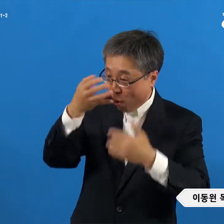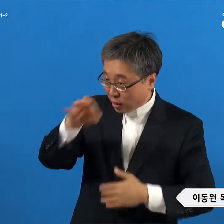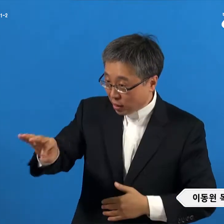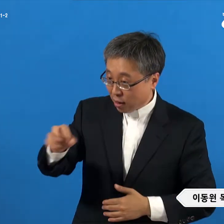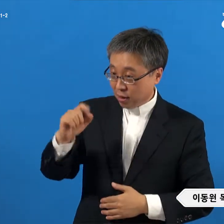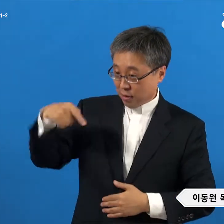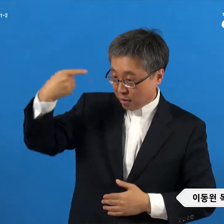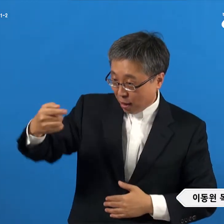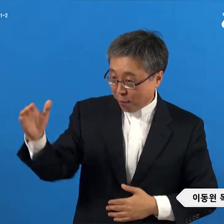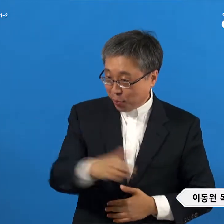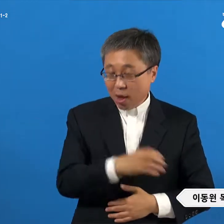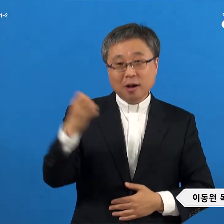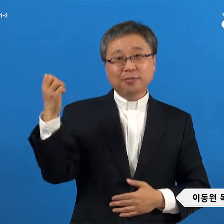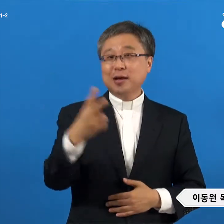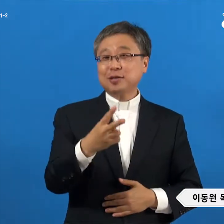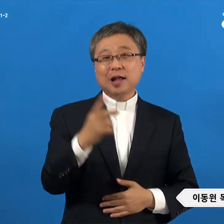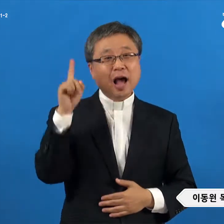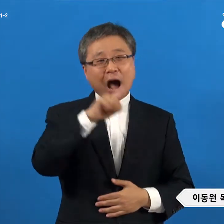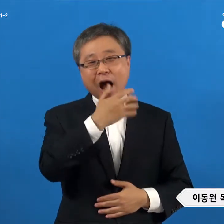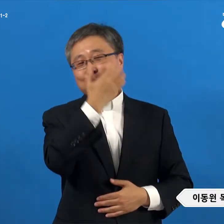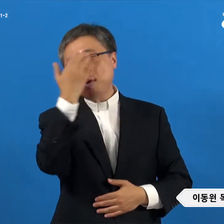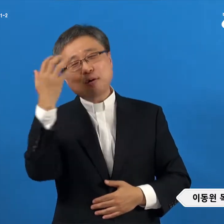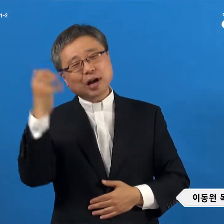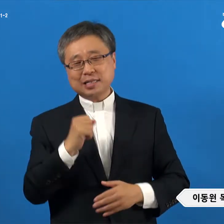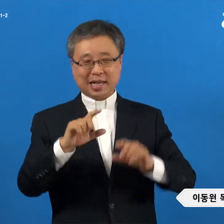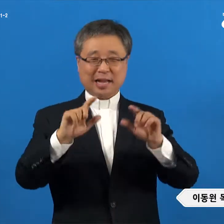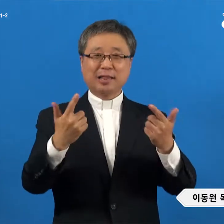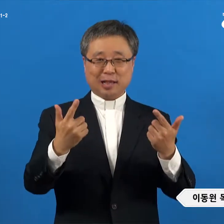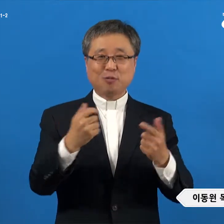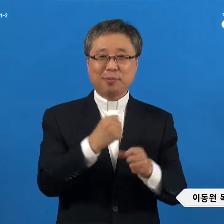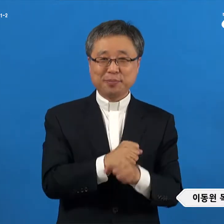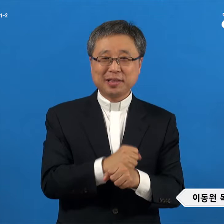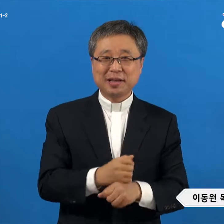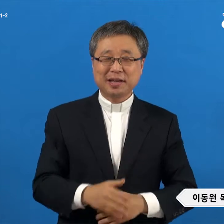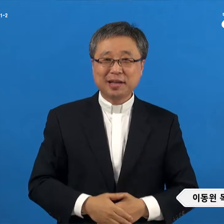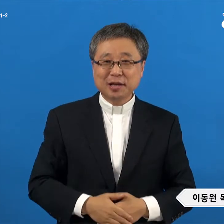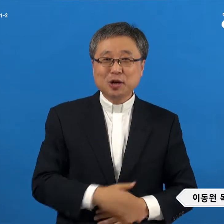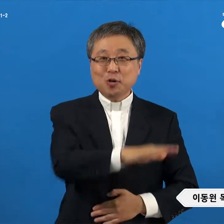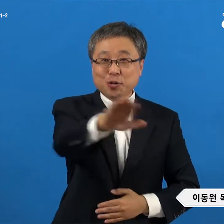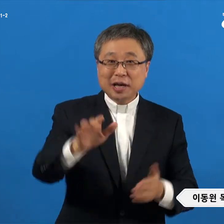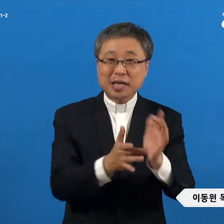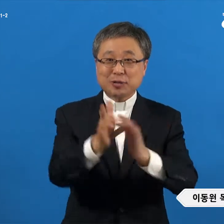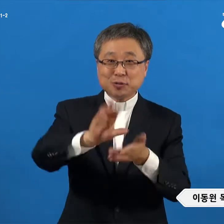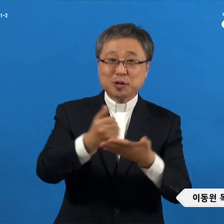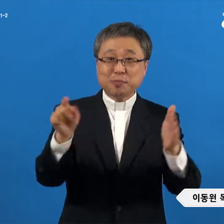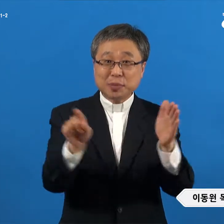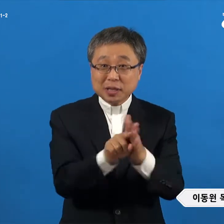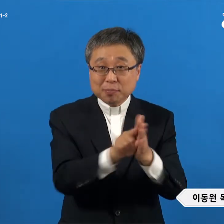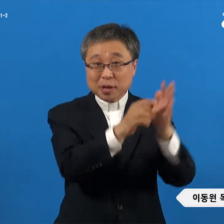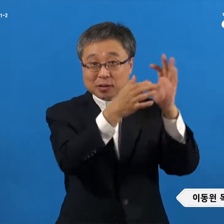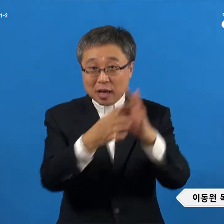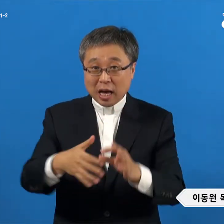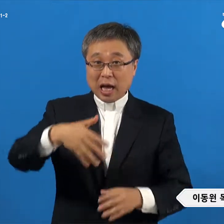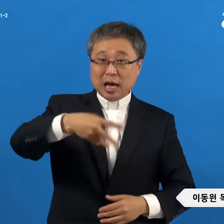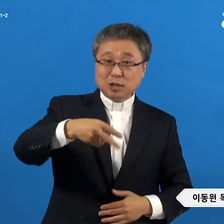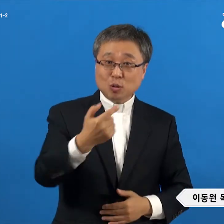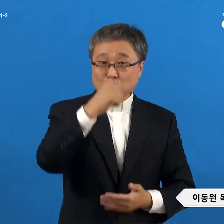다음부터 다시는 그는 악몽을 꾸지 않았다고 합니다. 우리가 예수를 믿으면서 아직도 죄의 노예처럼 살아가는